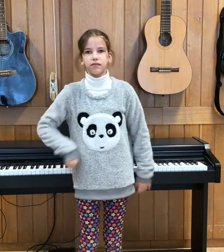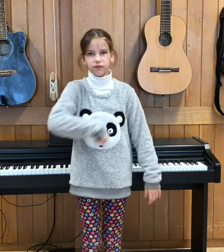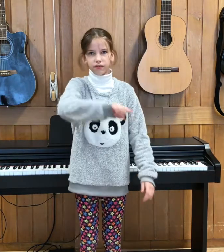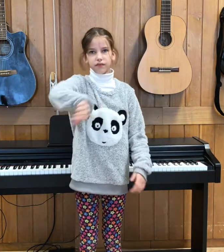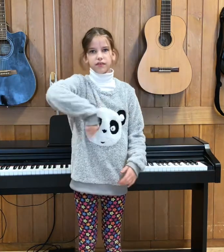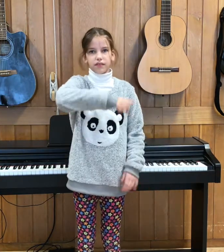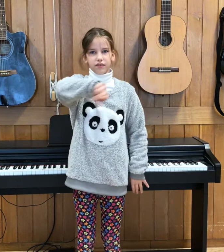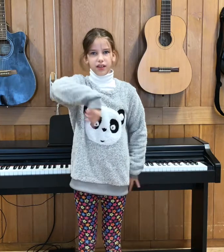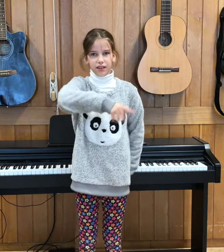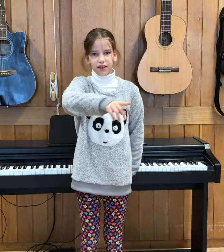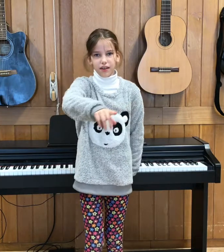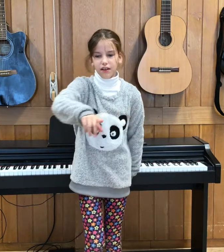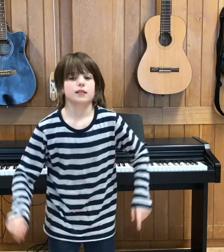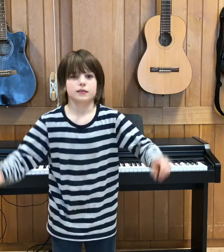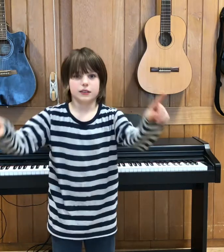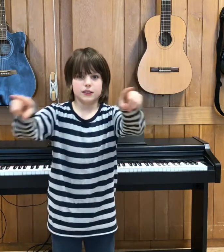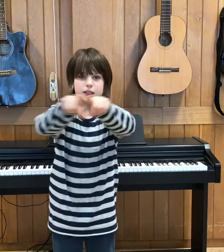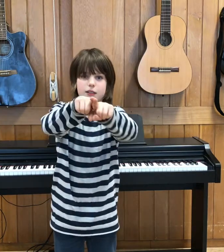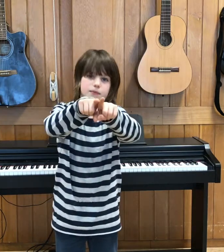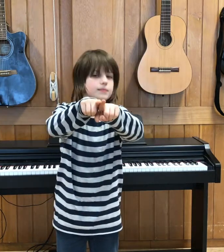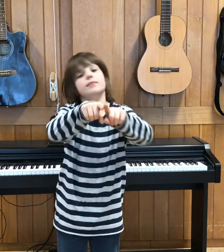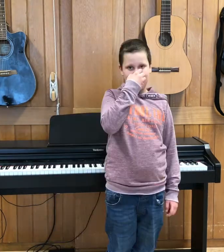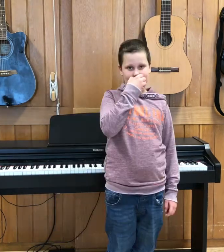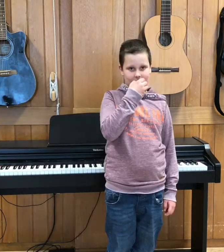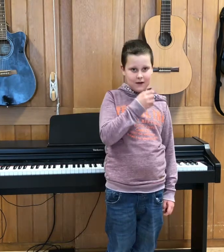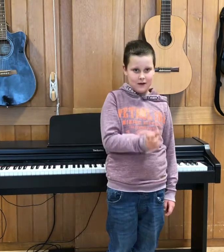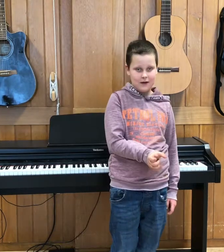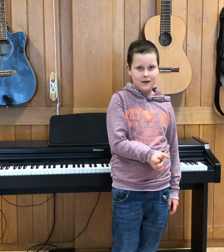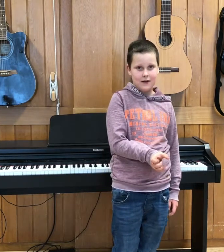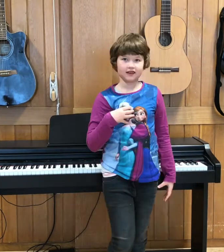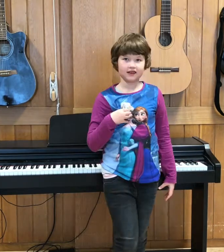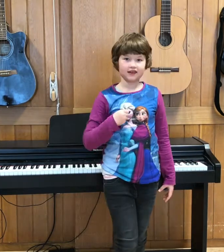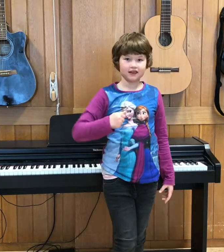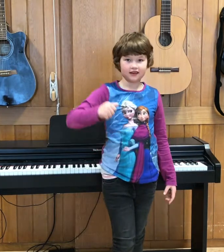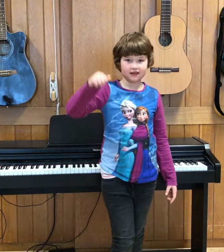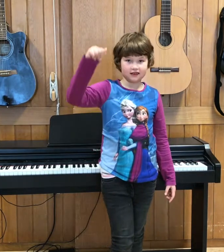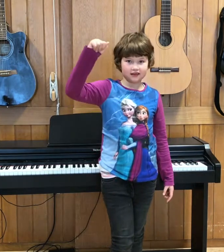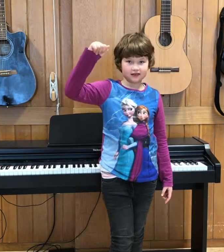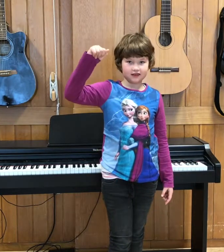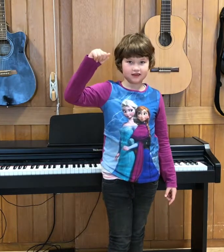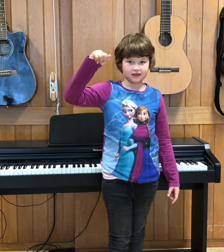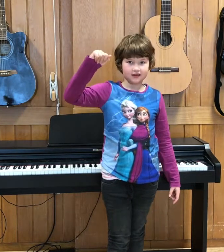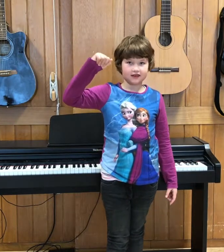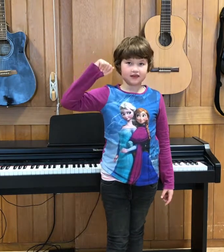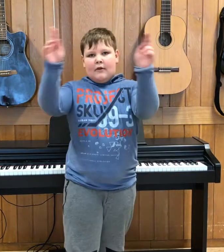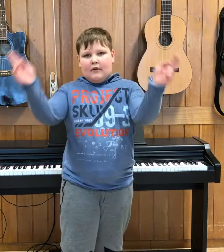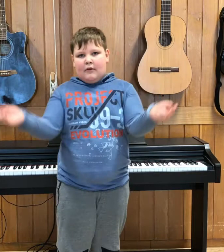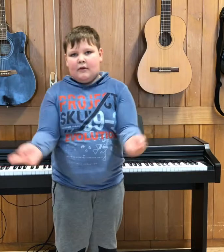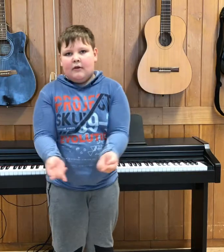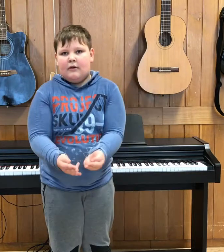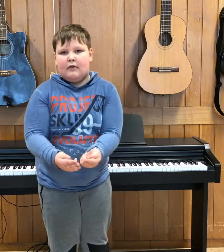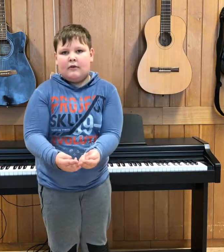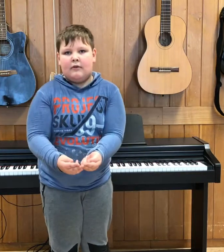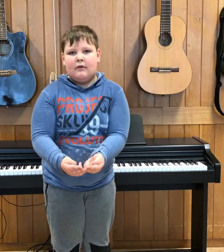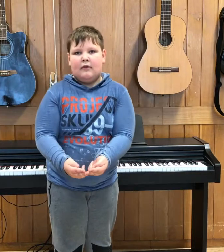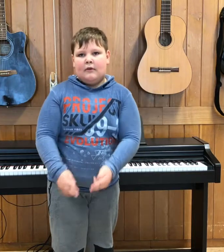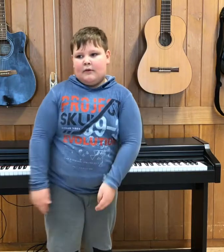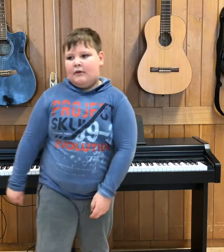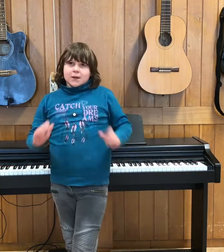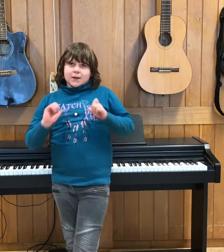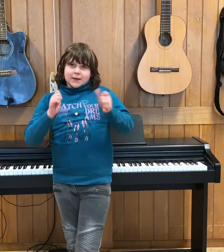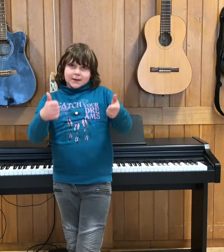Wir sind doch immer noch dieselben Clowns und Helden unserer Welt